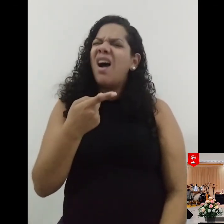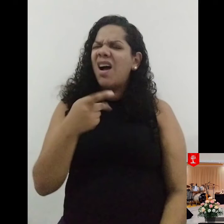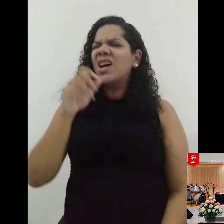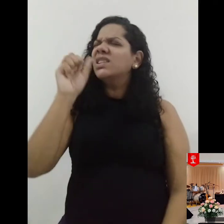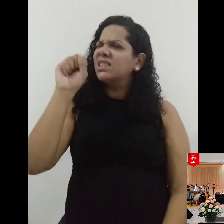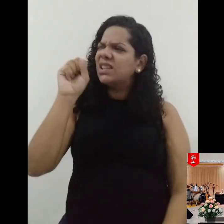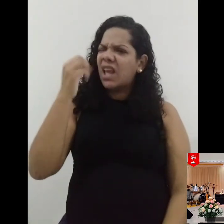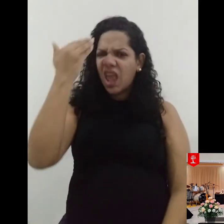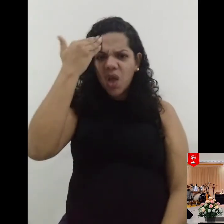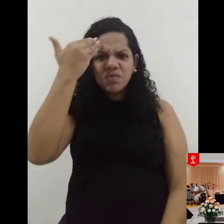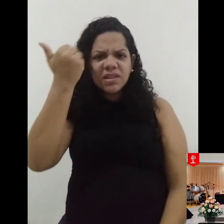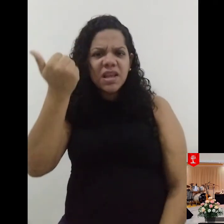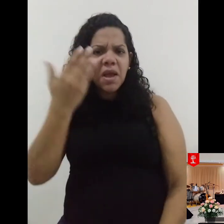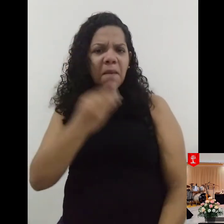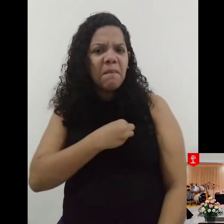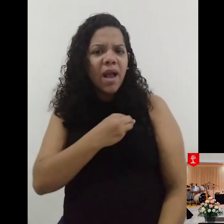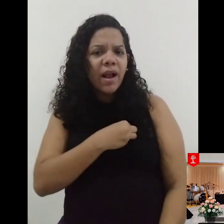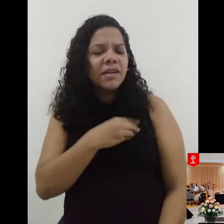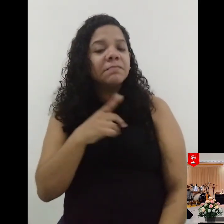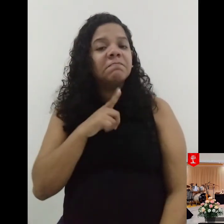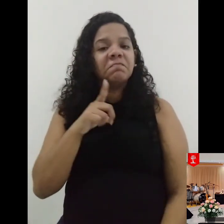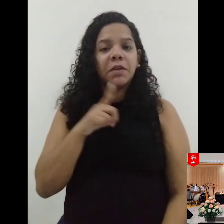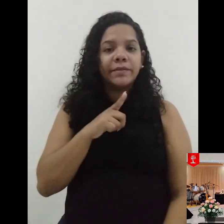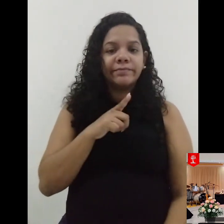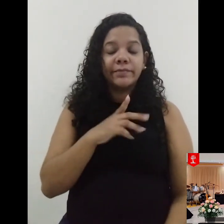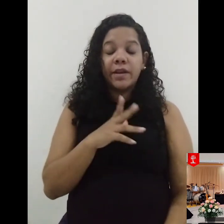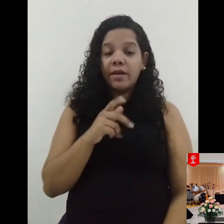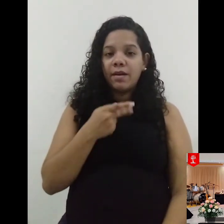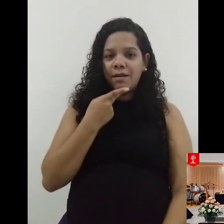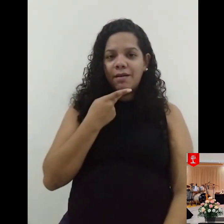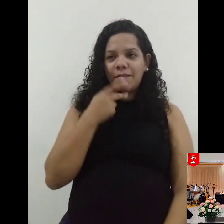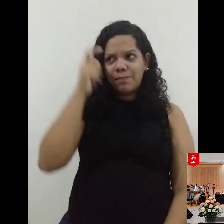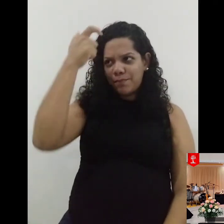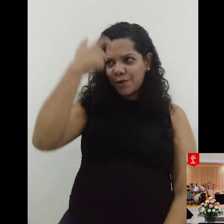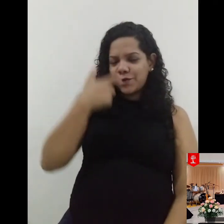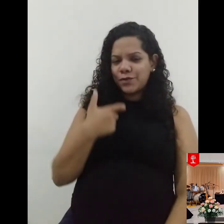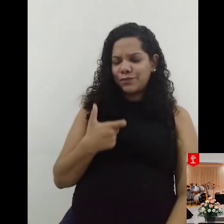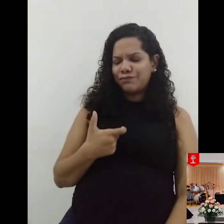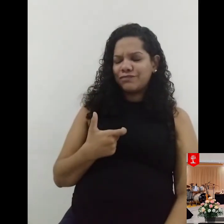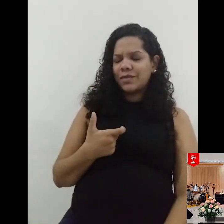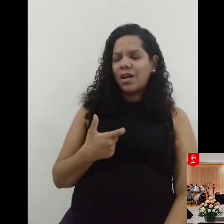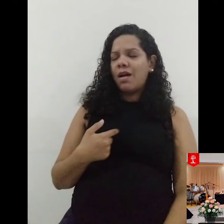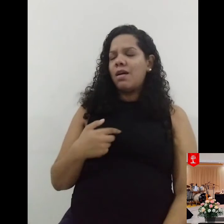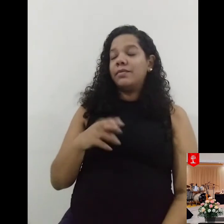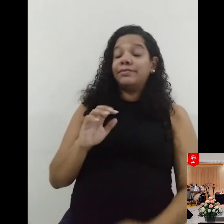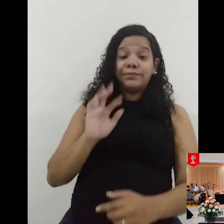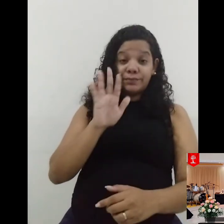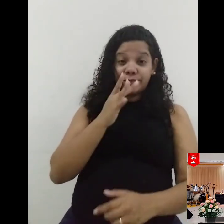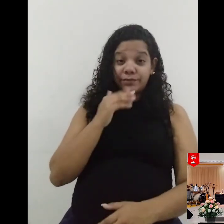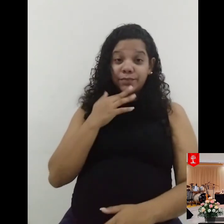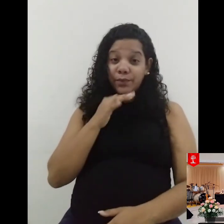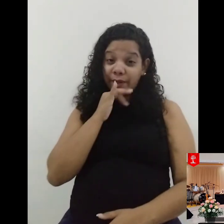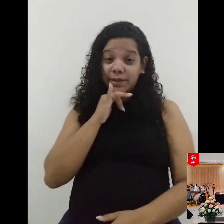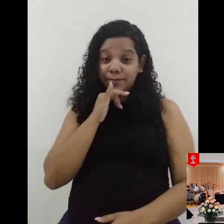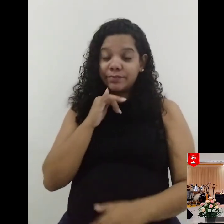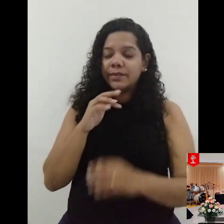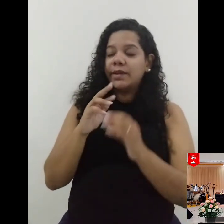Também nós concluímos que jejuar e dizimar são atitudes